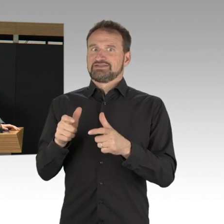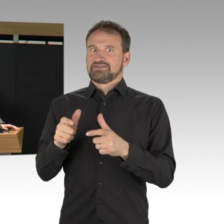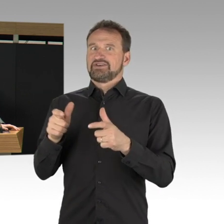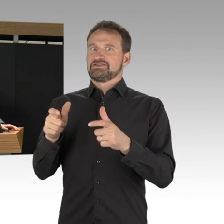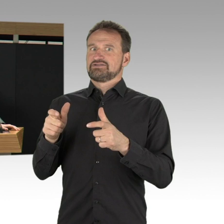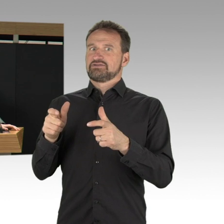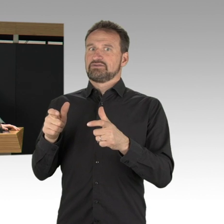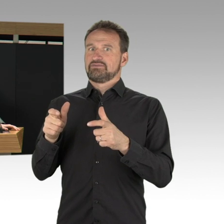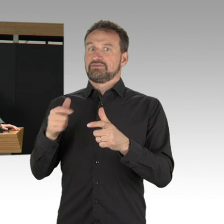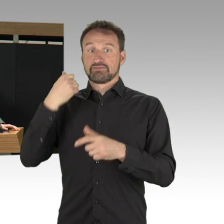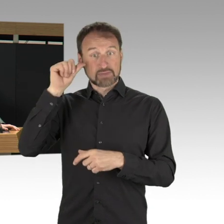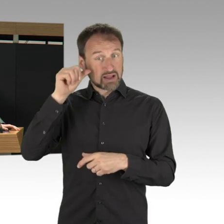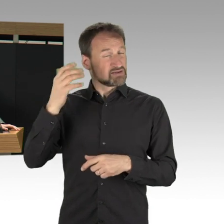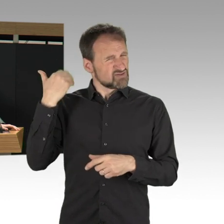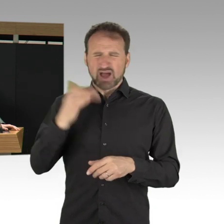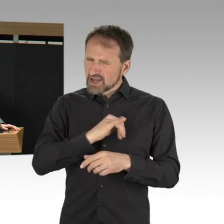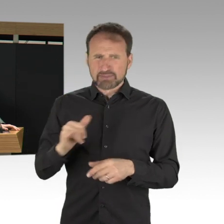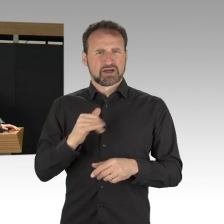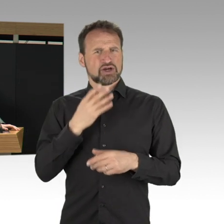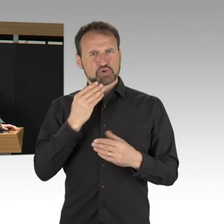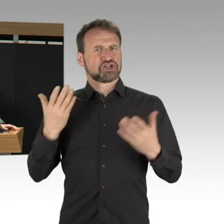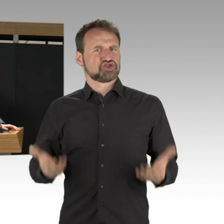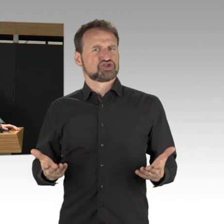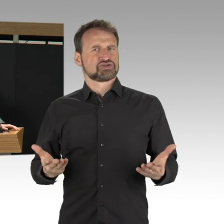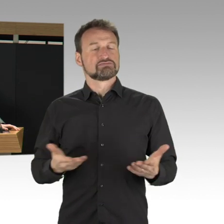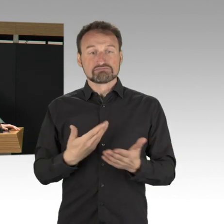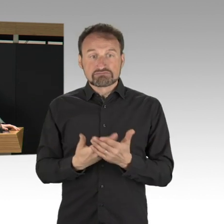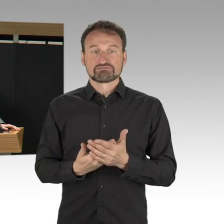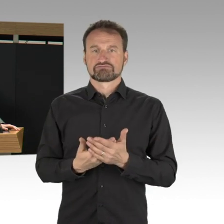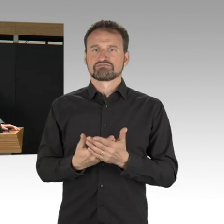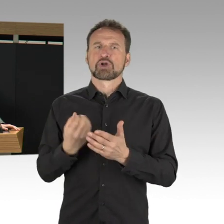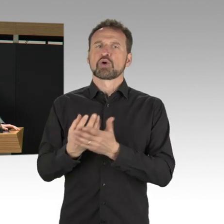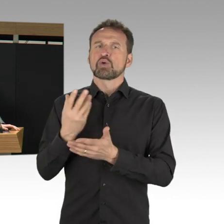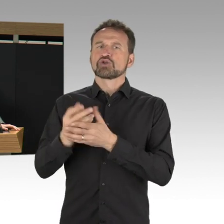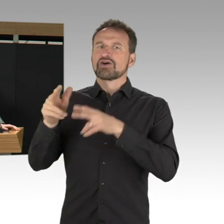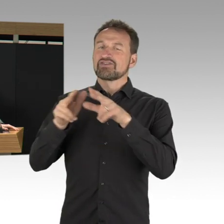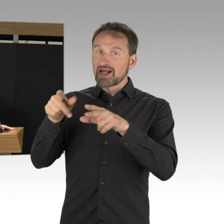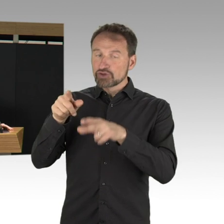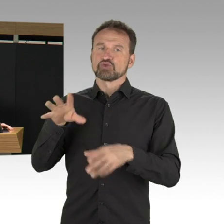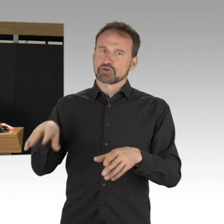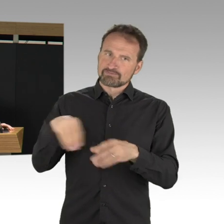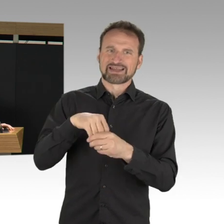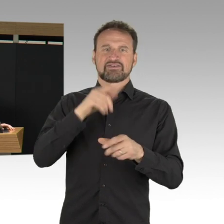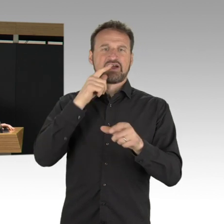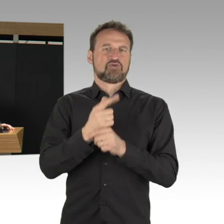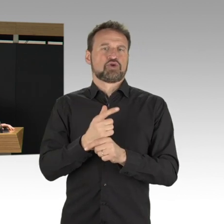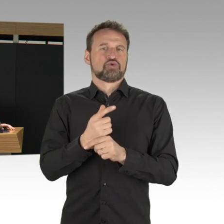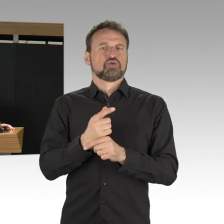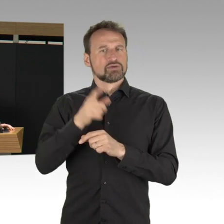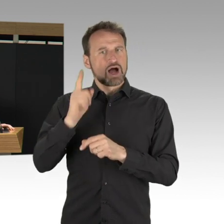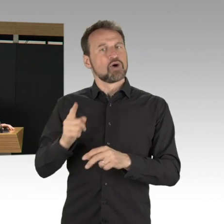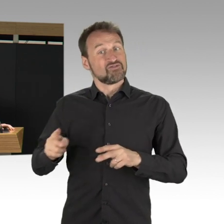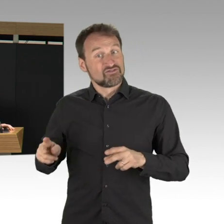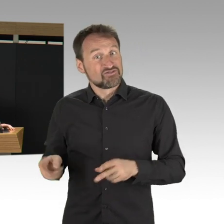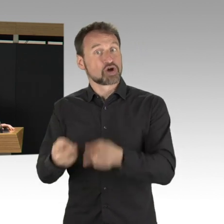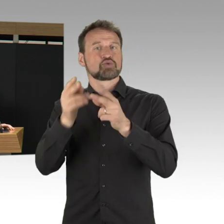nicht zusammenarbeiten und sie auch nicht fördern. Deshalb wird der Senat in der Kulturförderung einen Passus der Zuwendungsbescheide einfügen, demzufolge